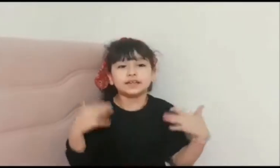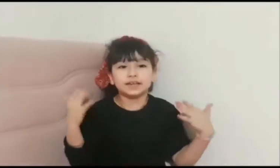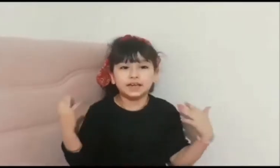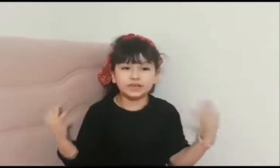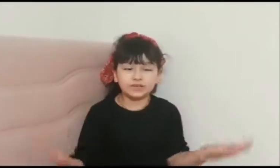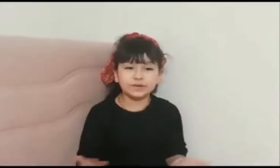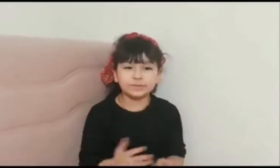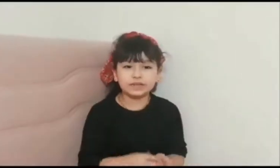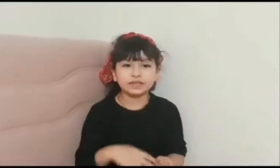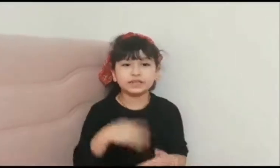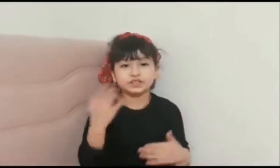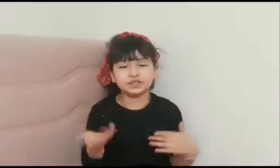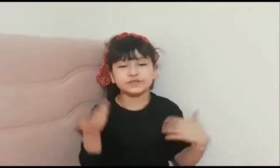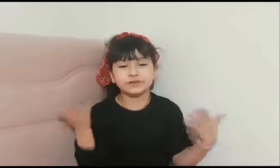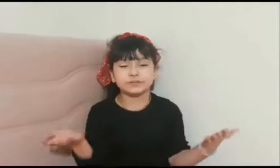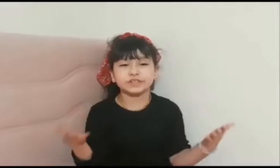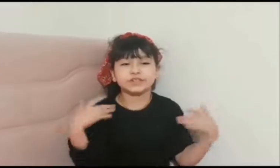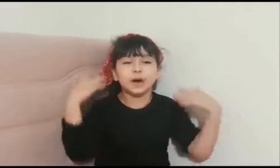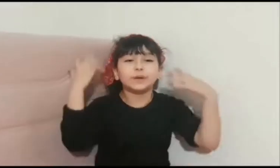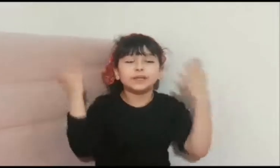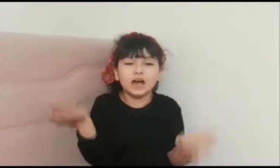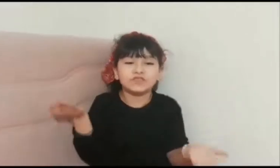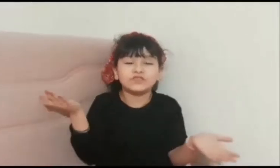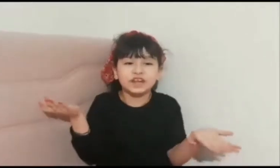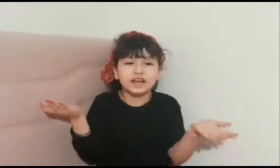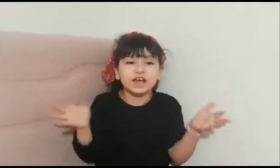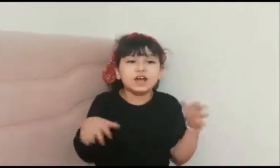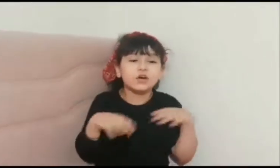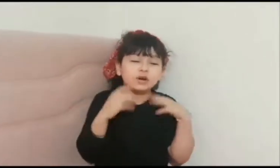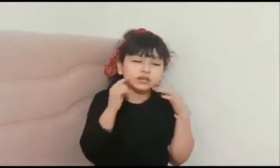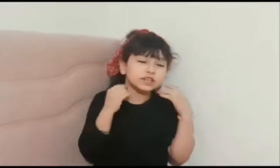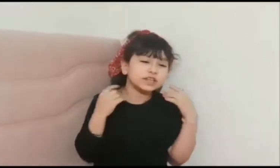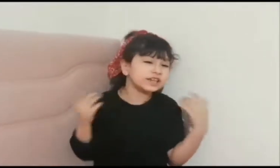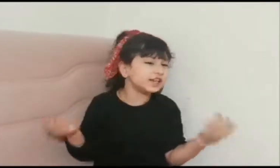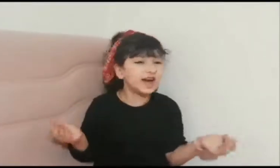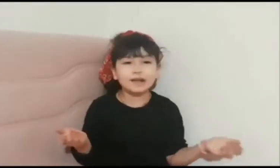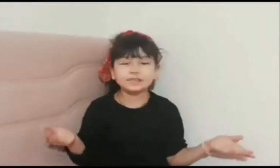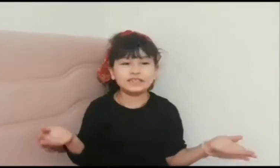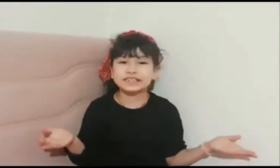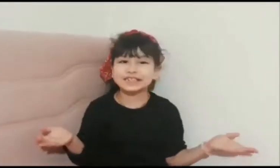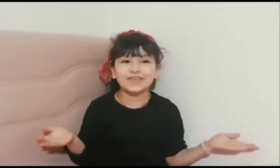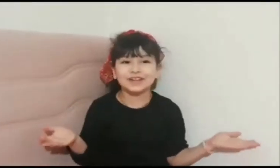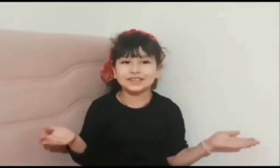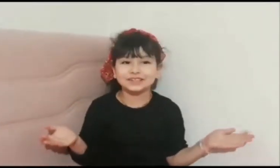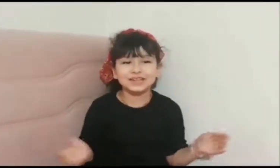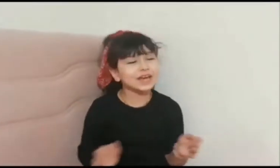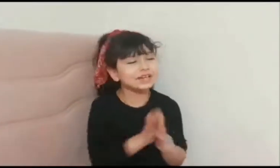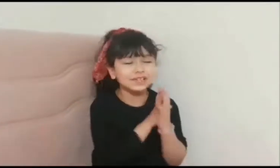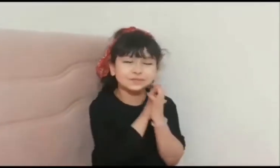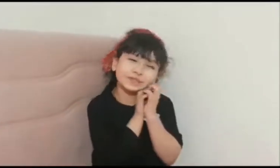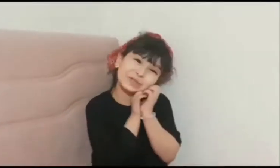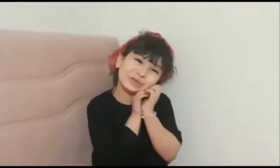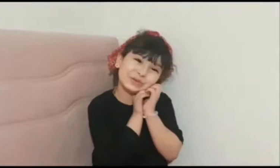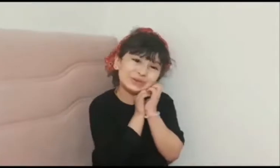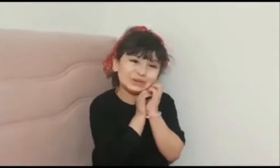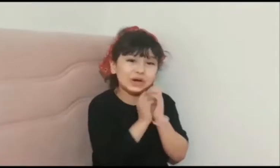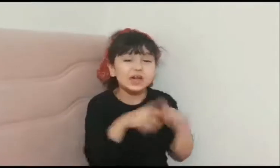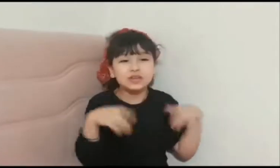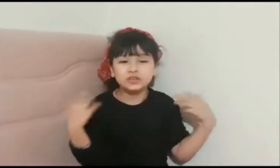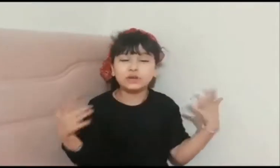Tilki evirmiş çevirmiş ama nafile. Kokladığı ile kalmış eti zavallıcık. Kısmış kuyruğunu,